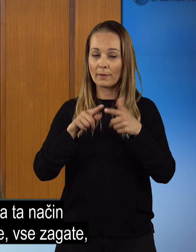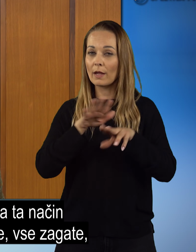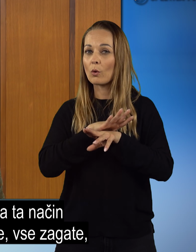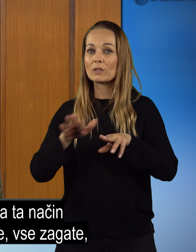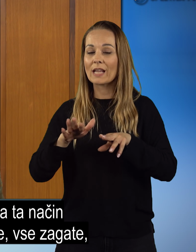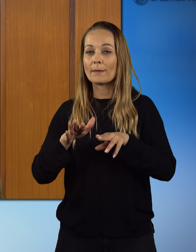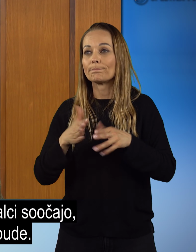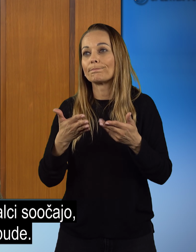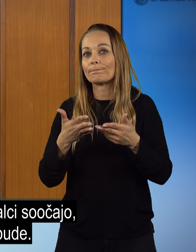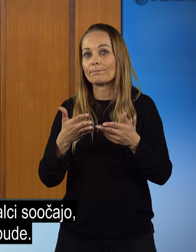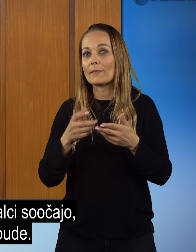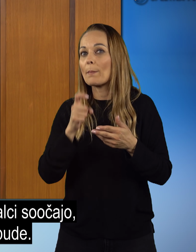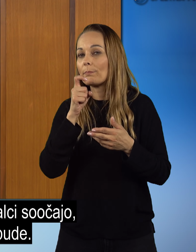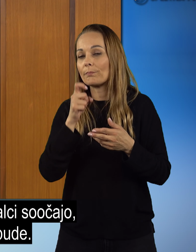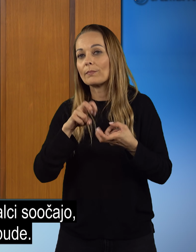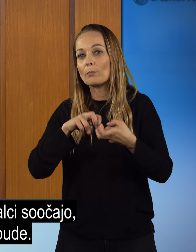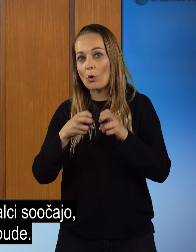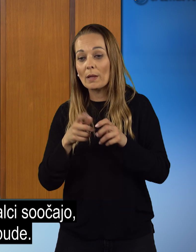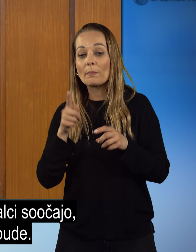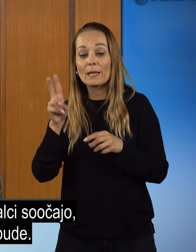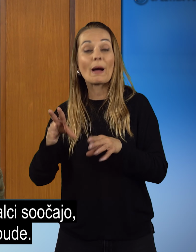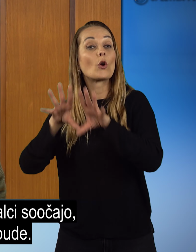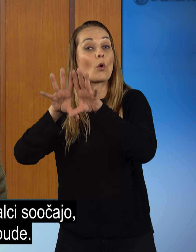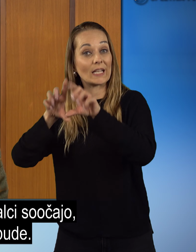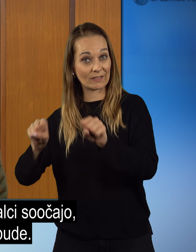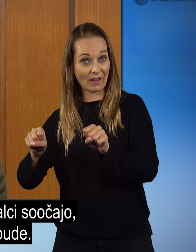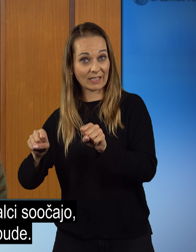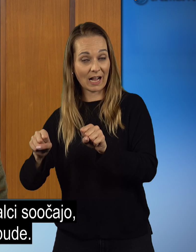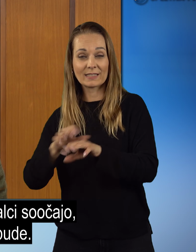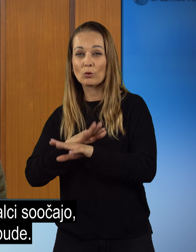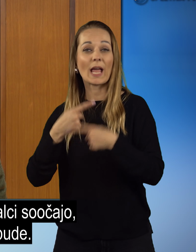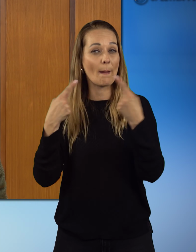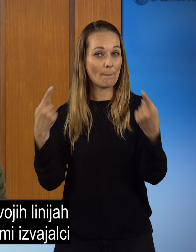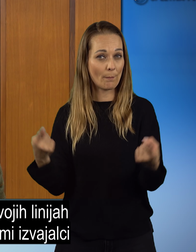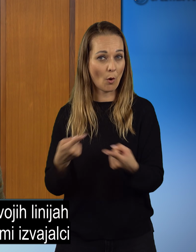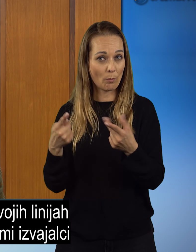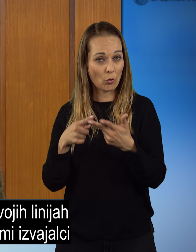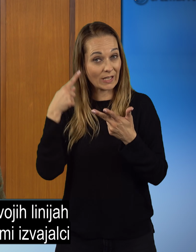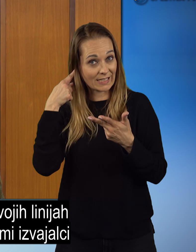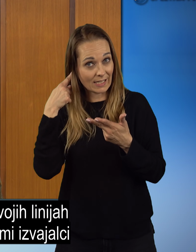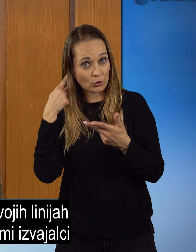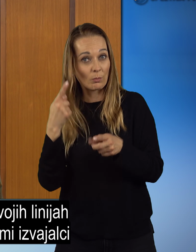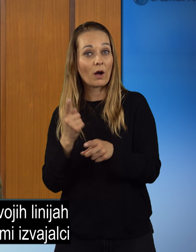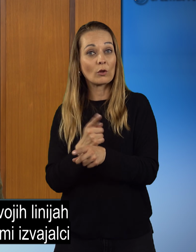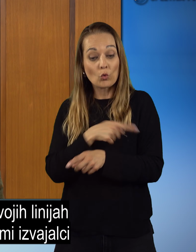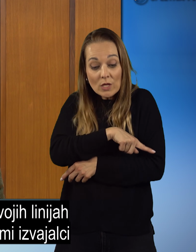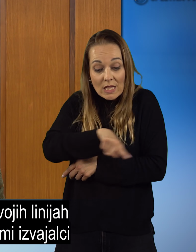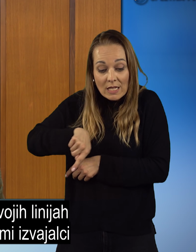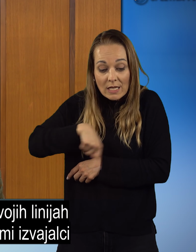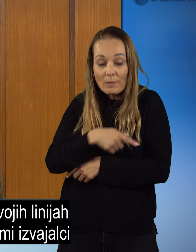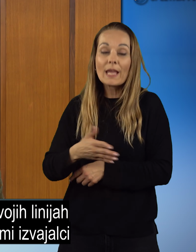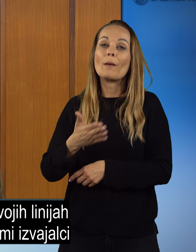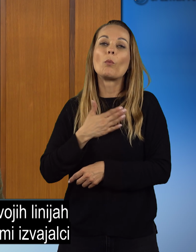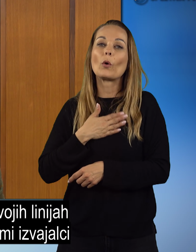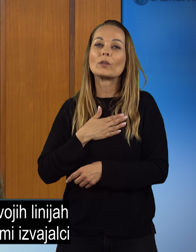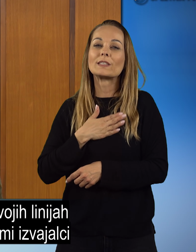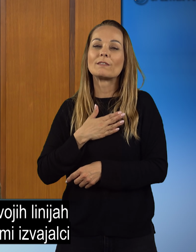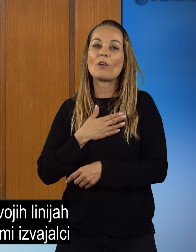vse zagate, s katerimi se jih izvajalci soočajo, tudi vse pobude. Mi tudi, bi rekel, po